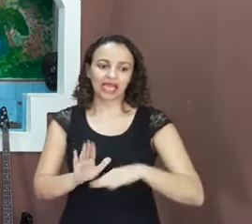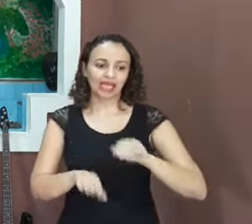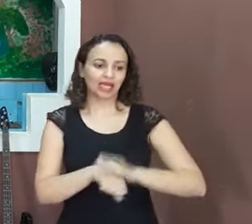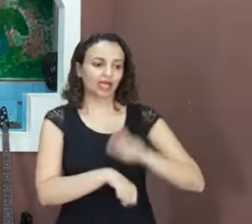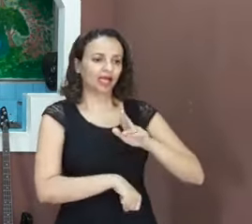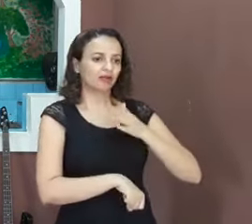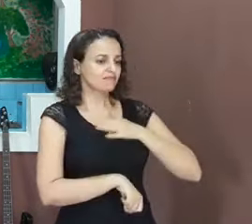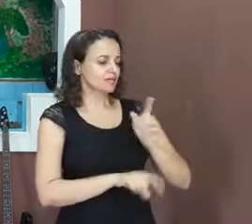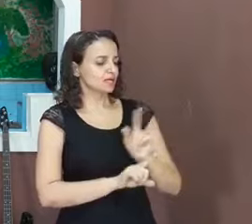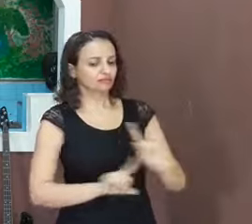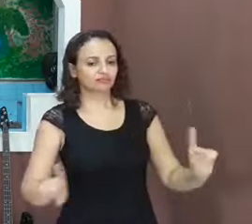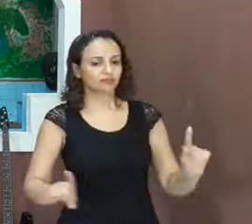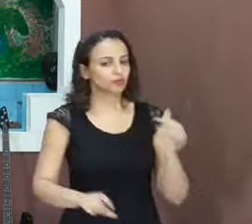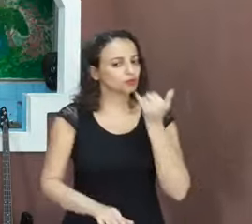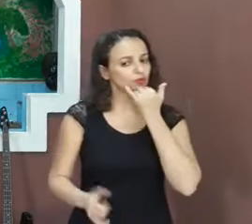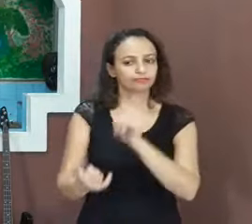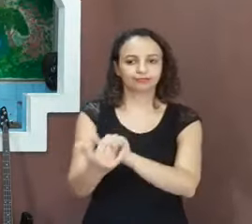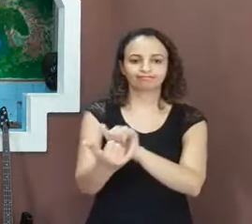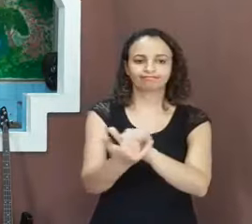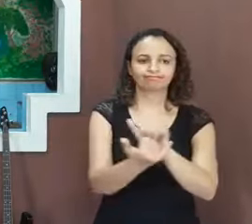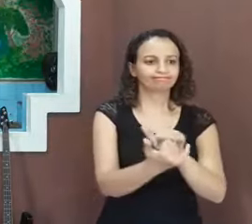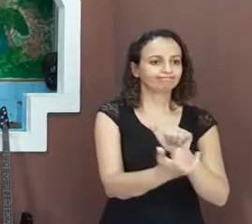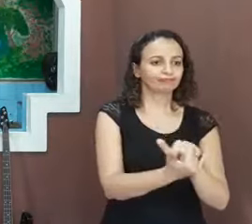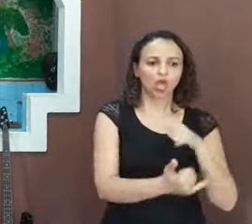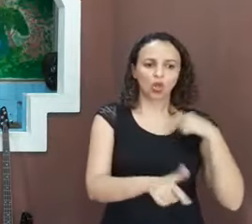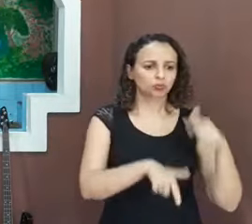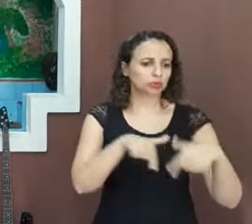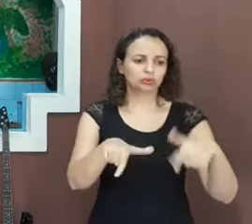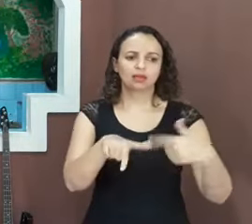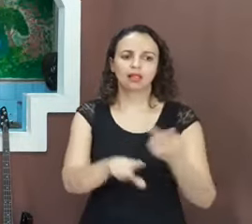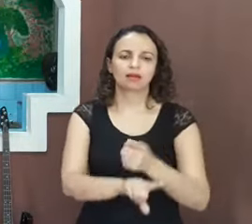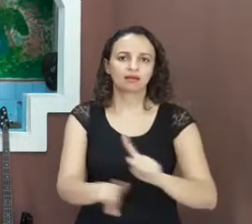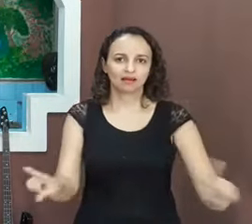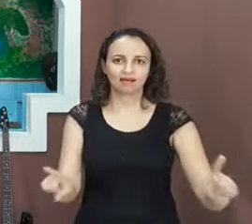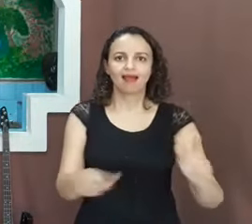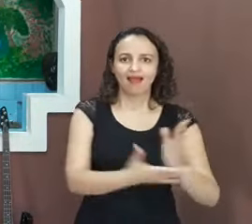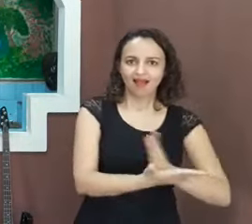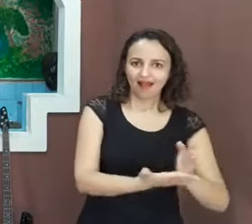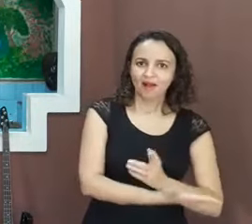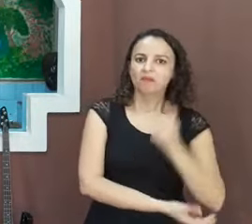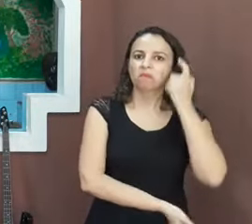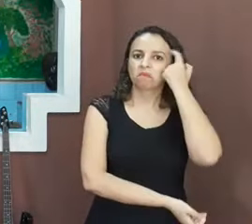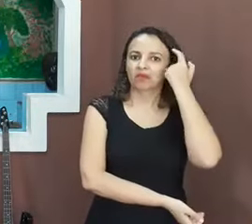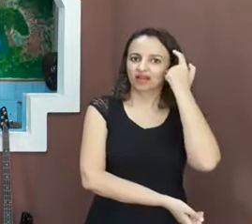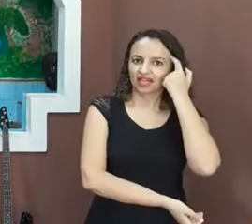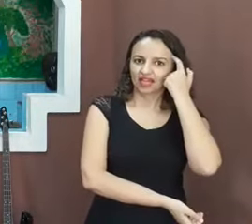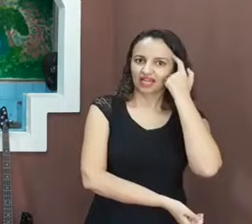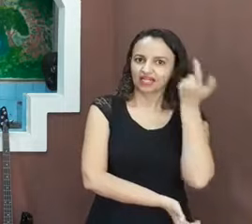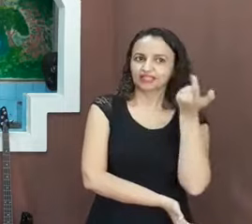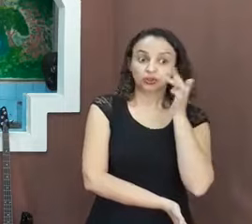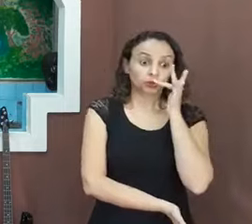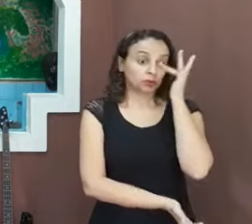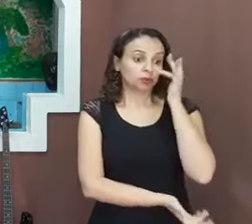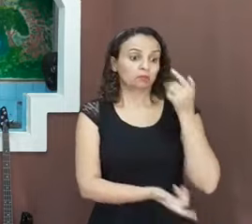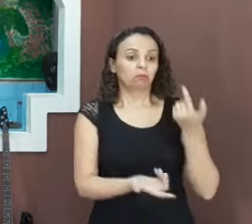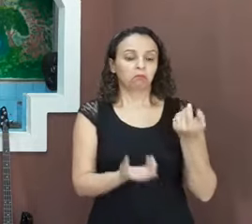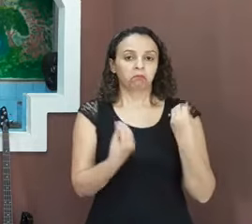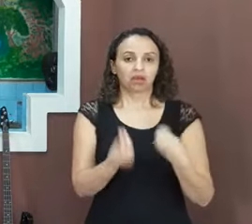no rol das minhas atribuições. Olha que chique, né? Chique para ser vagabundo.